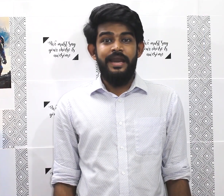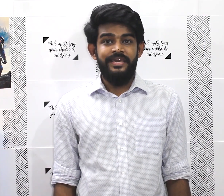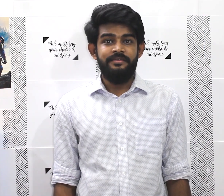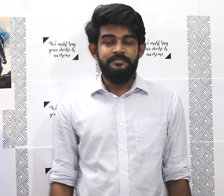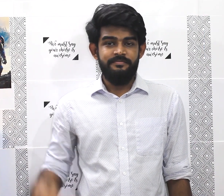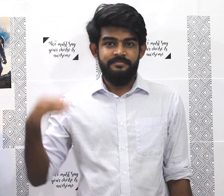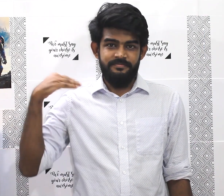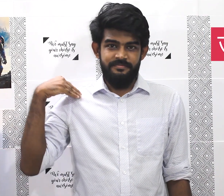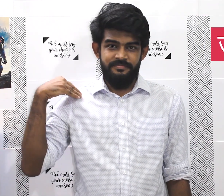ভাই,